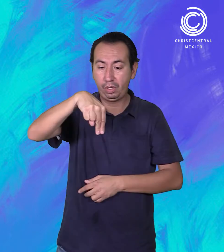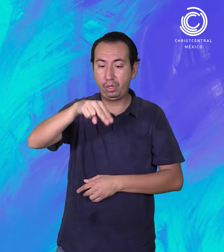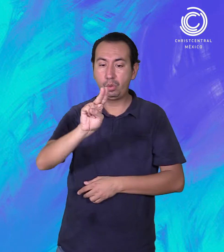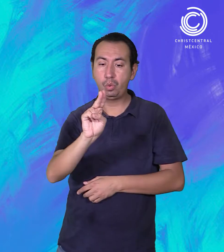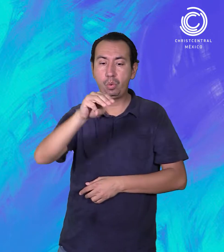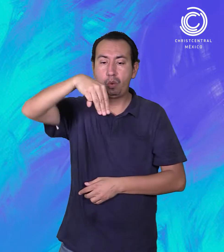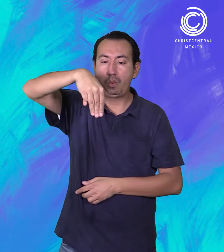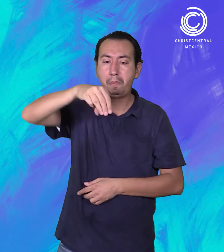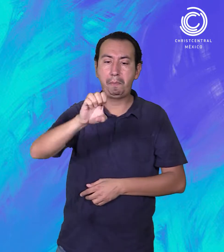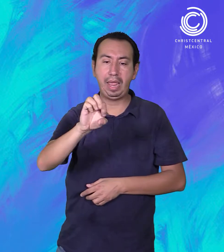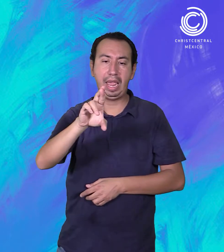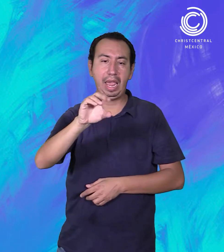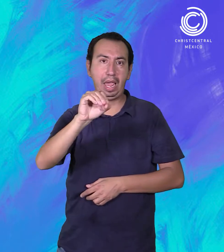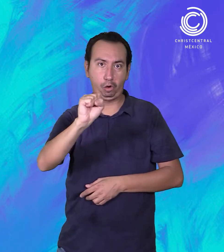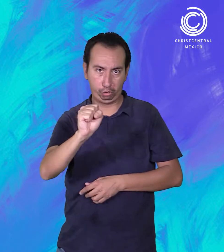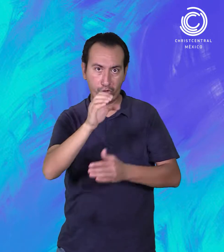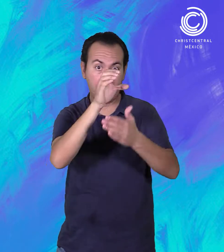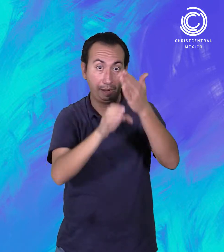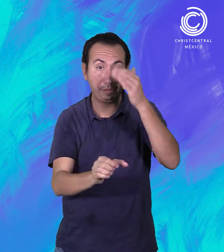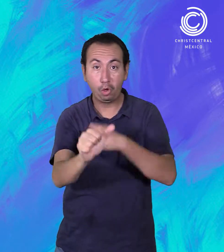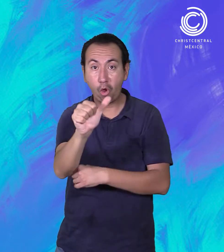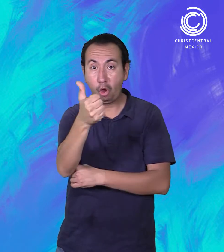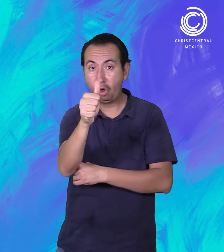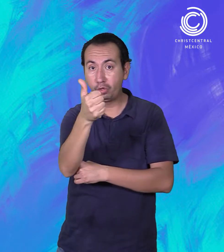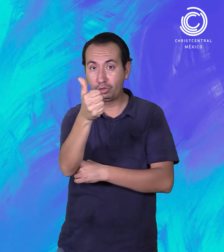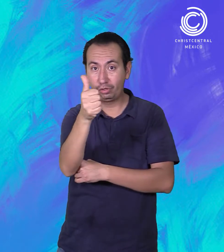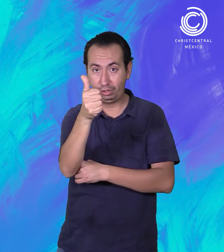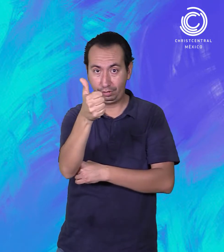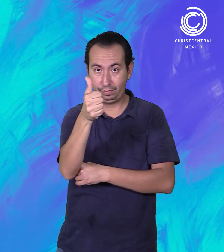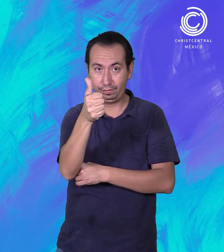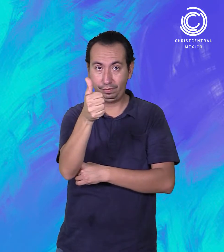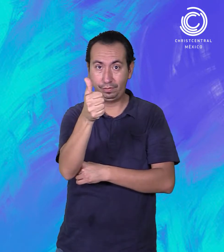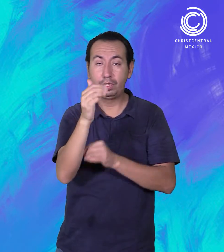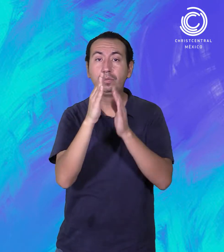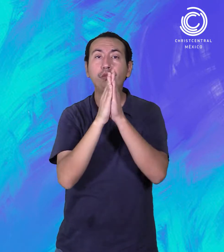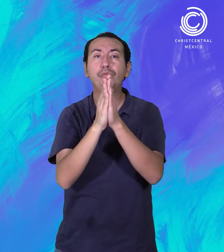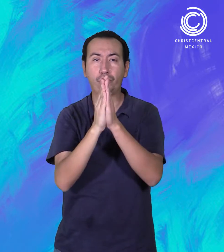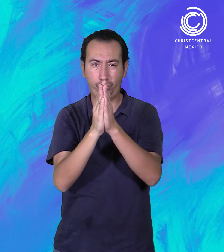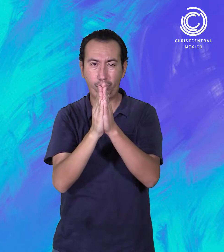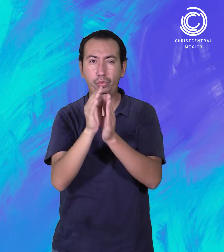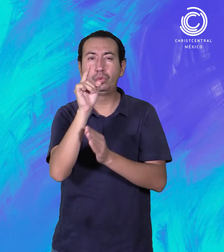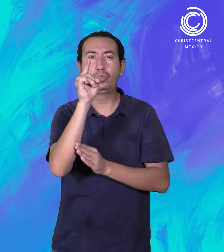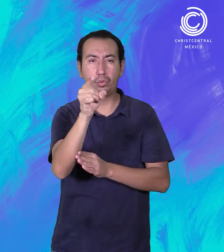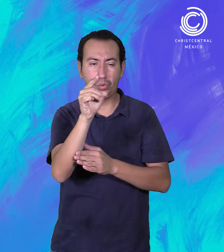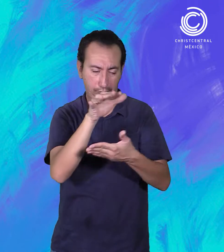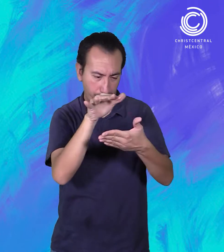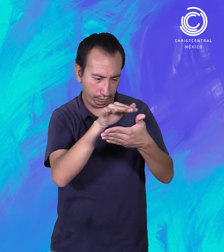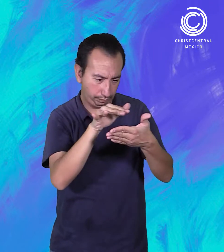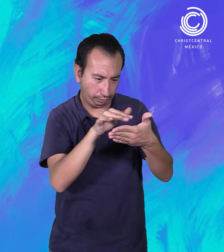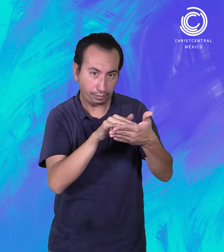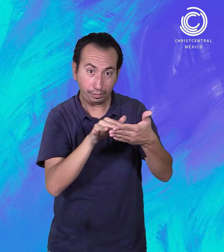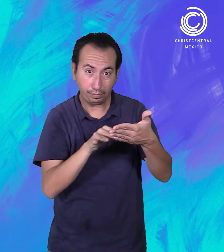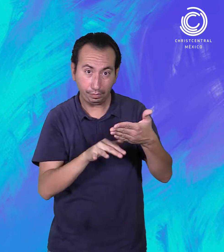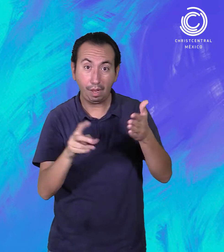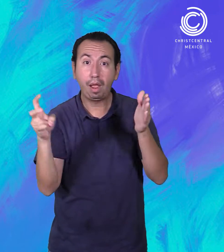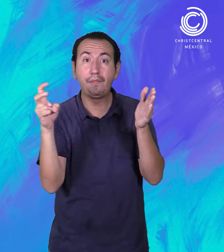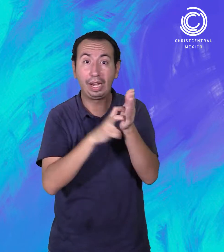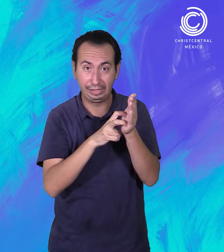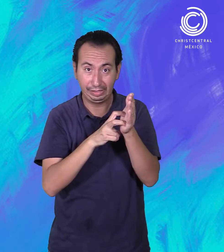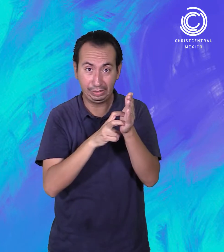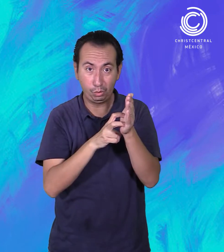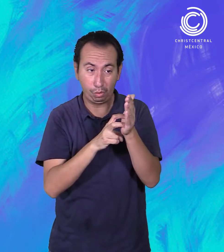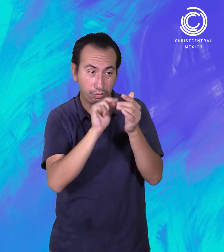y si ustedes se fijan allí por favor, les pido que me acompañen y leemos aquí unos